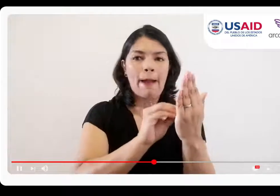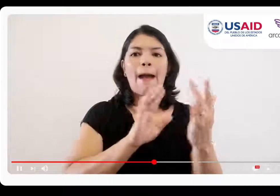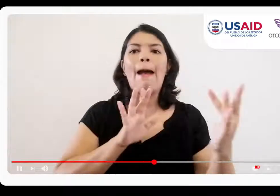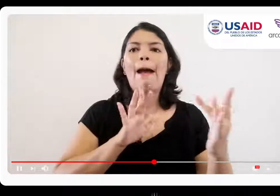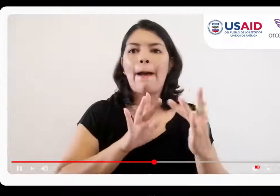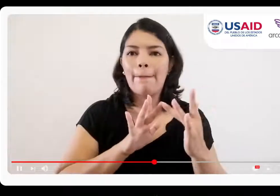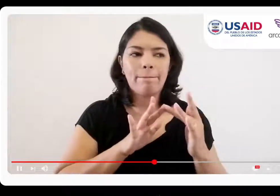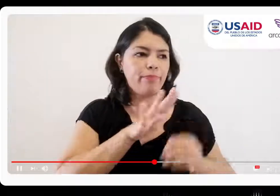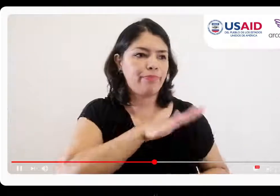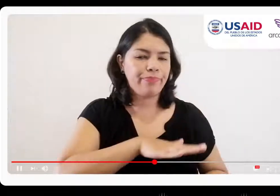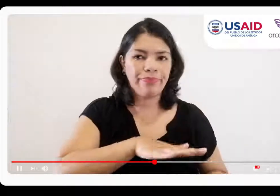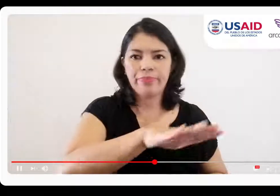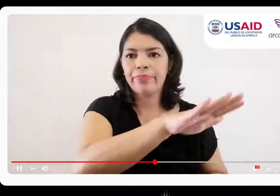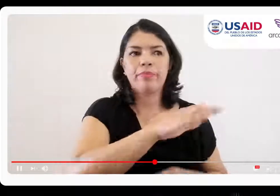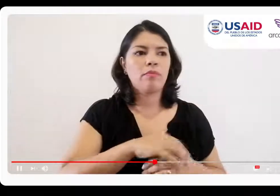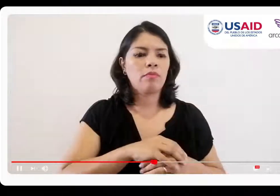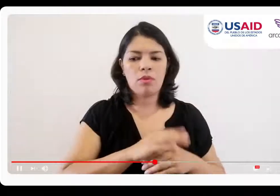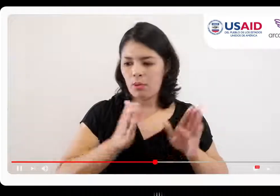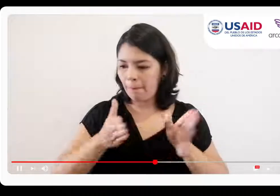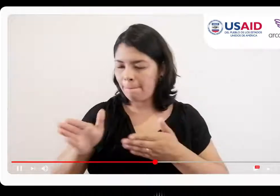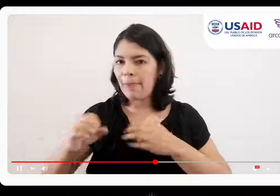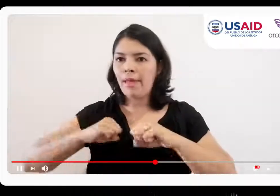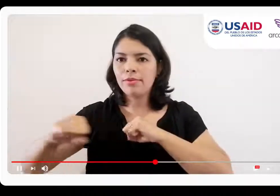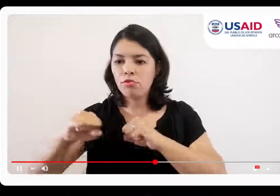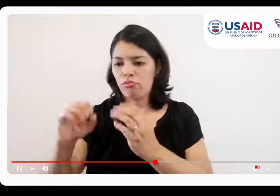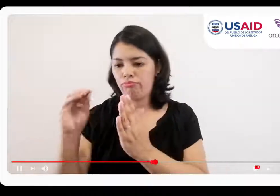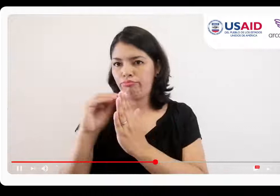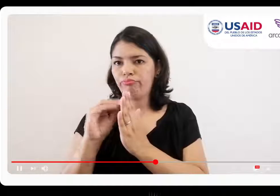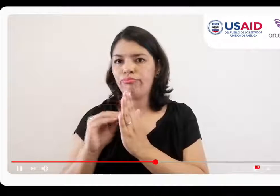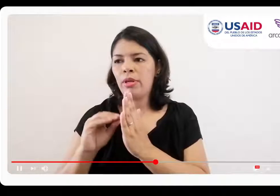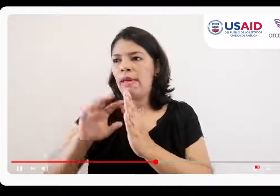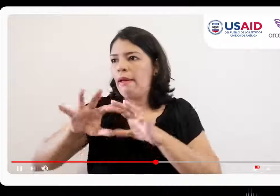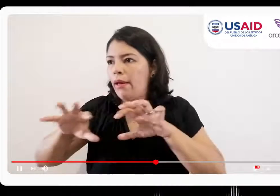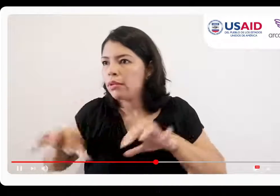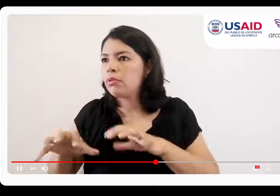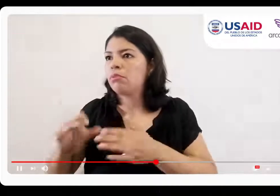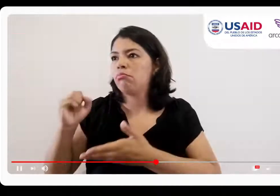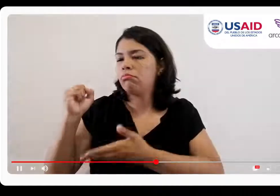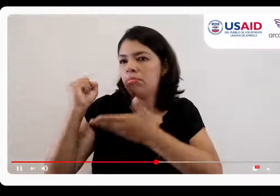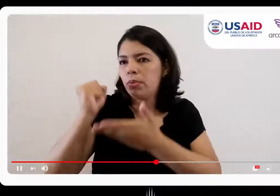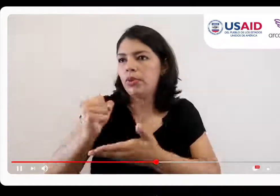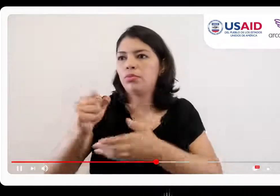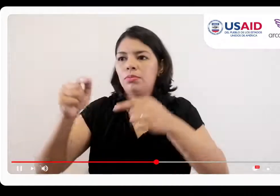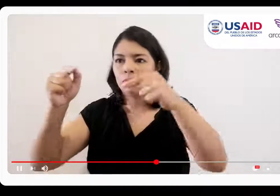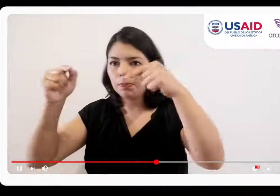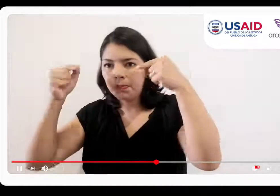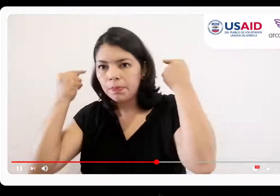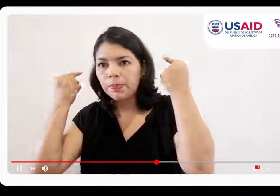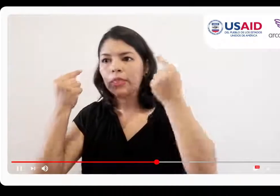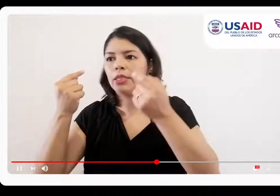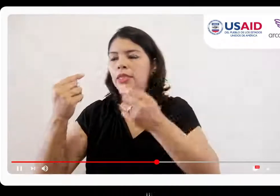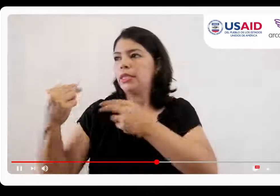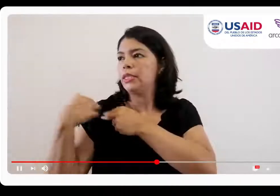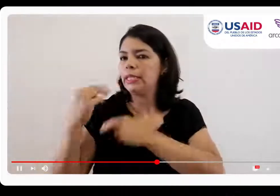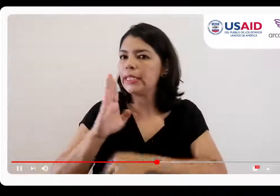territorio, que tenga un plan de acción con actividades, con presupuesto, con metas,